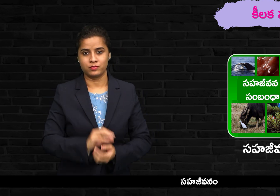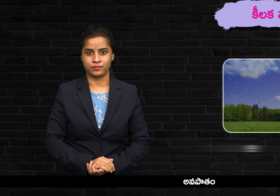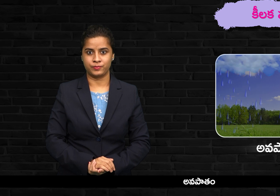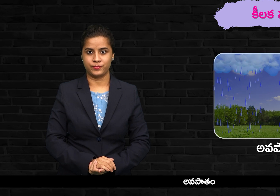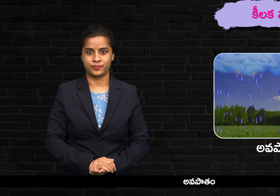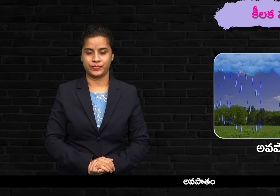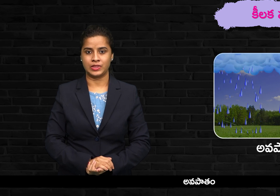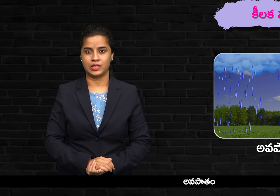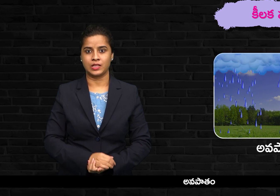అవపాతం,